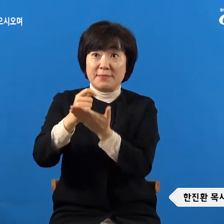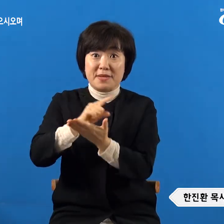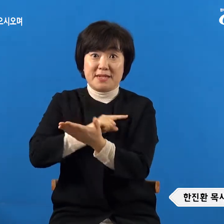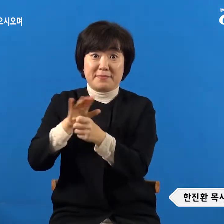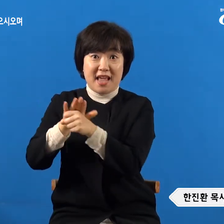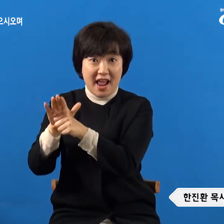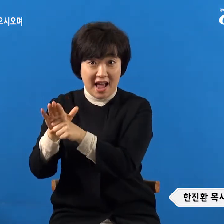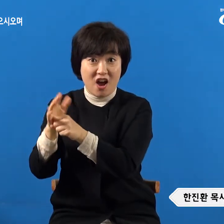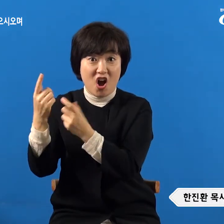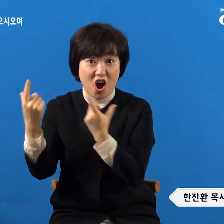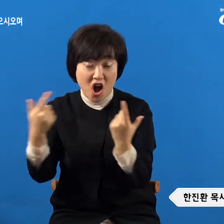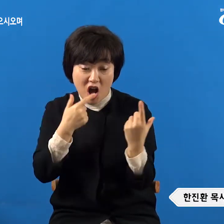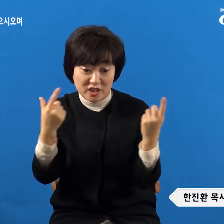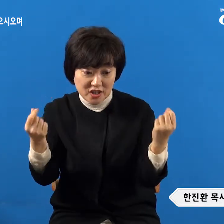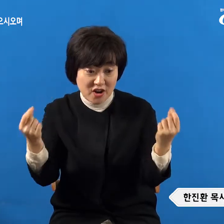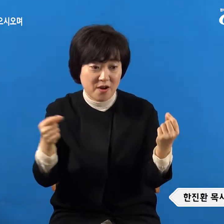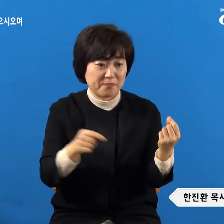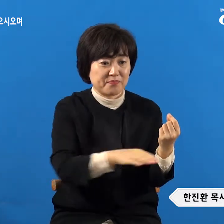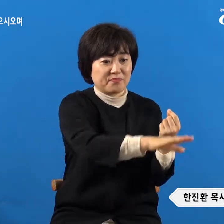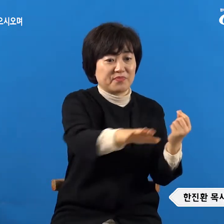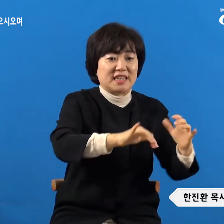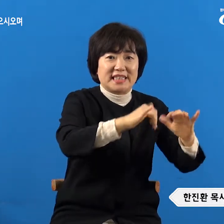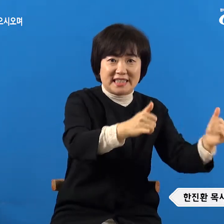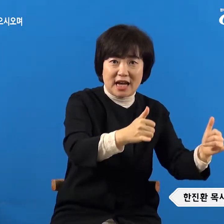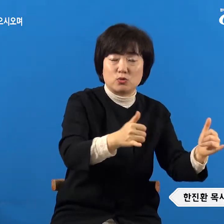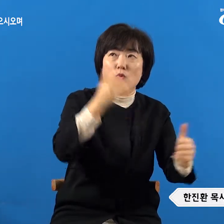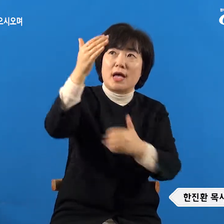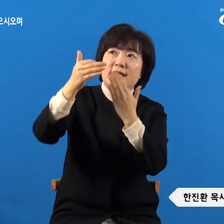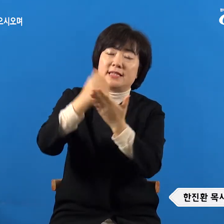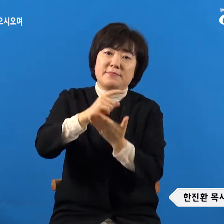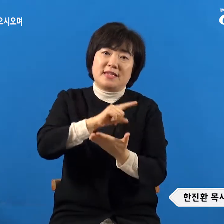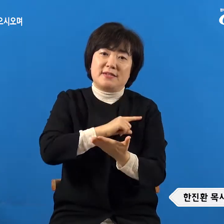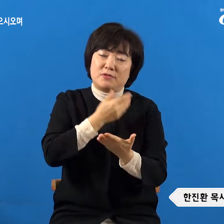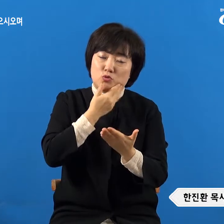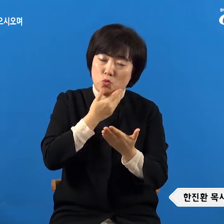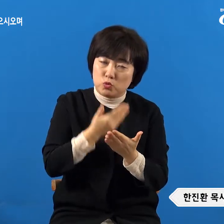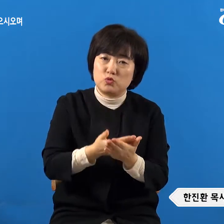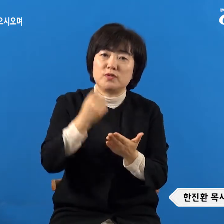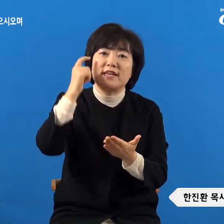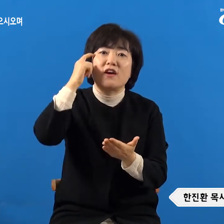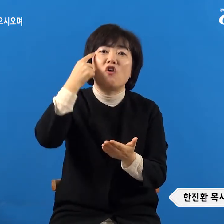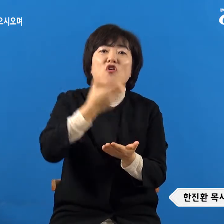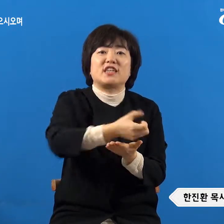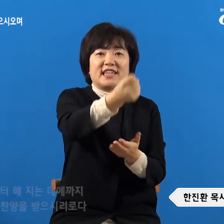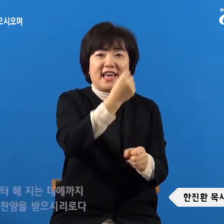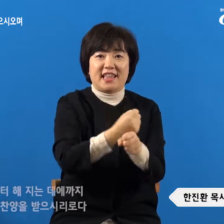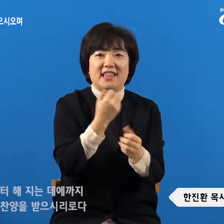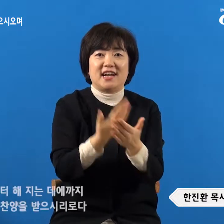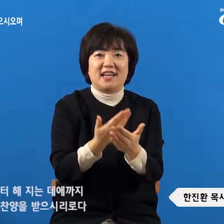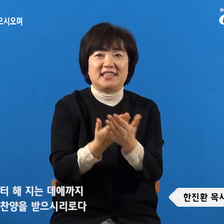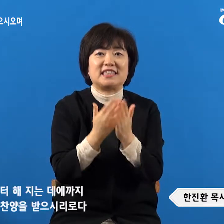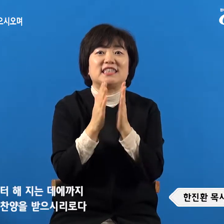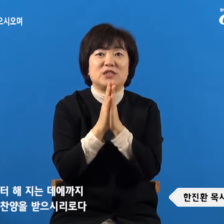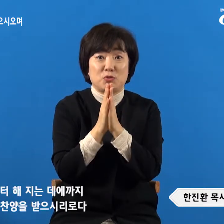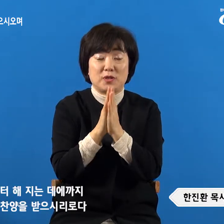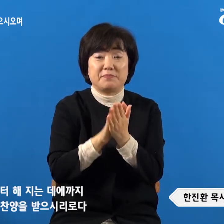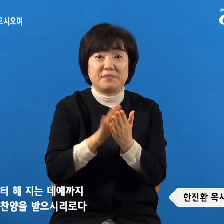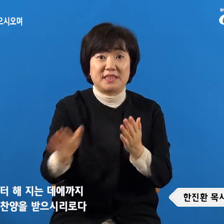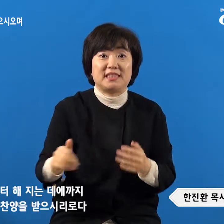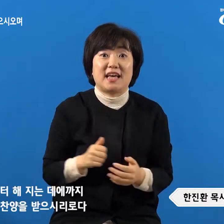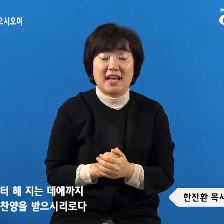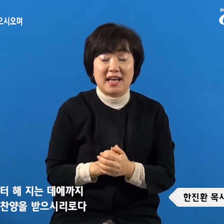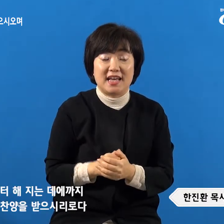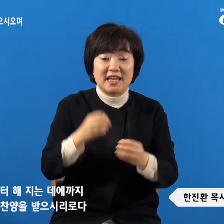세상도 주님의 이름을 소중하게 여기게 해달라는 기도입니다. 시편 113편 3절에 해